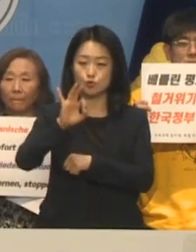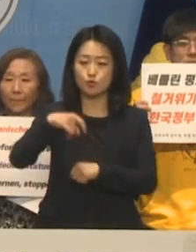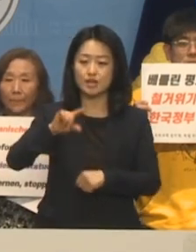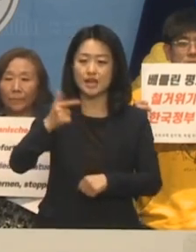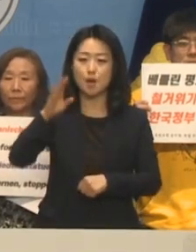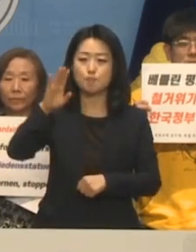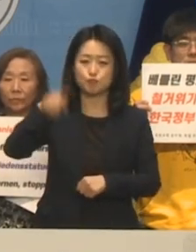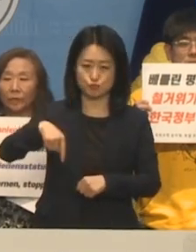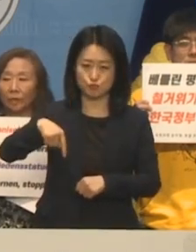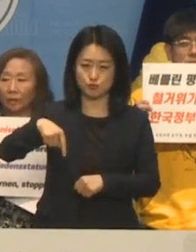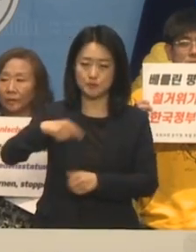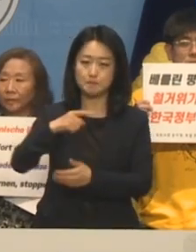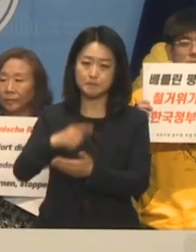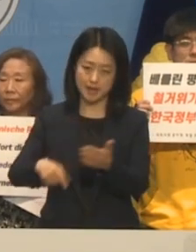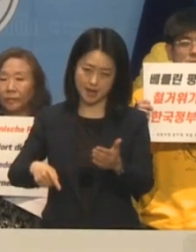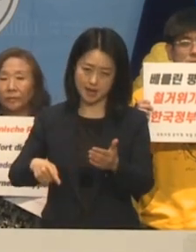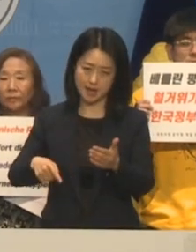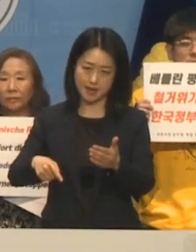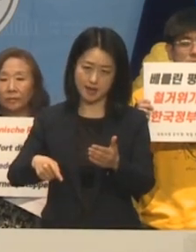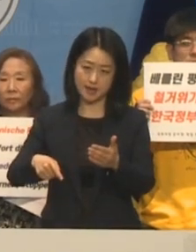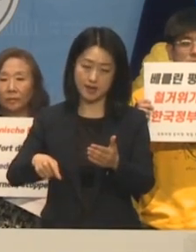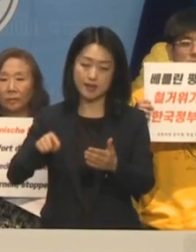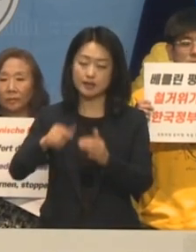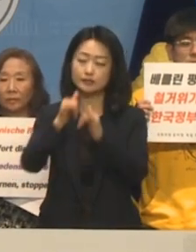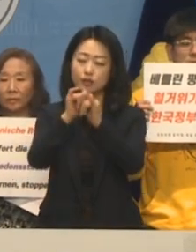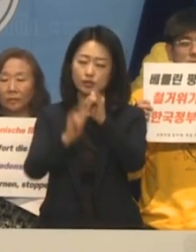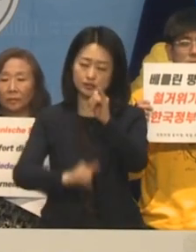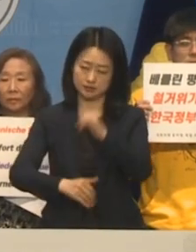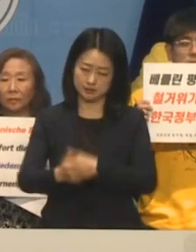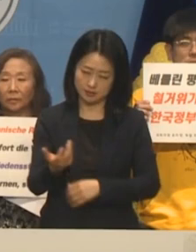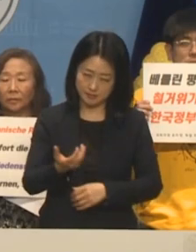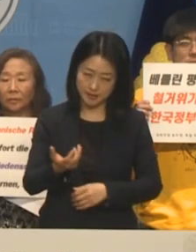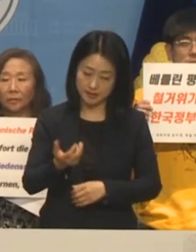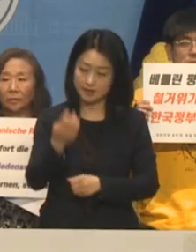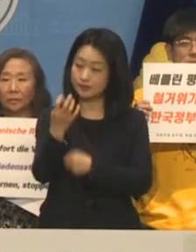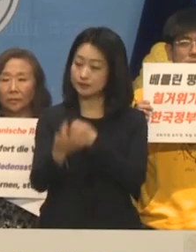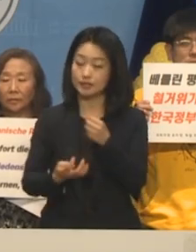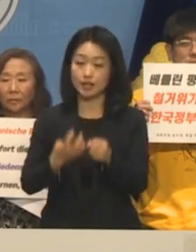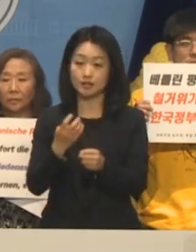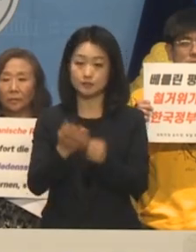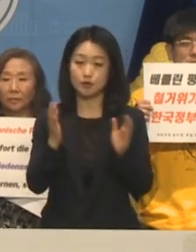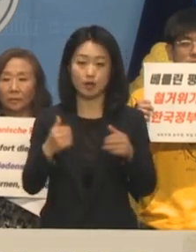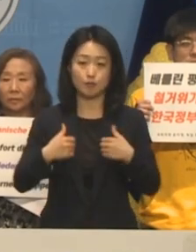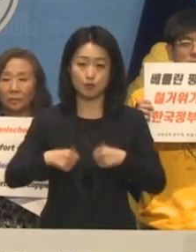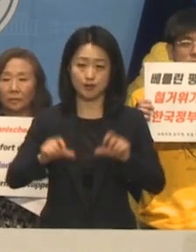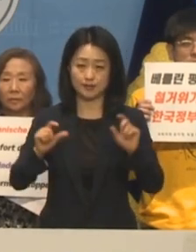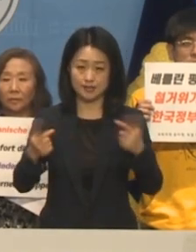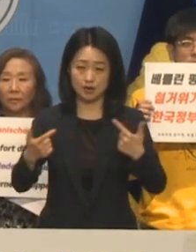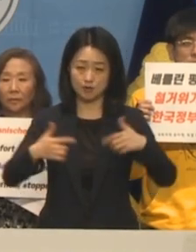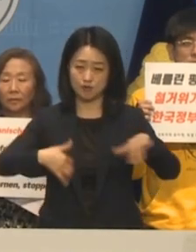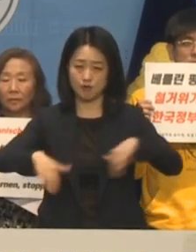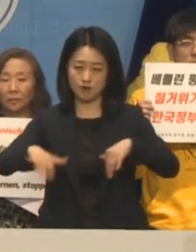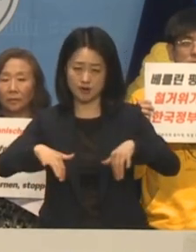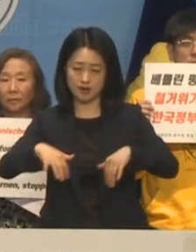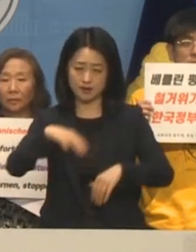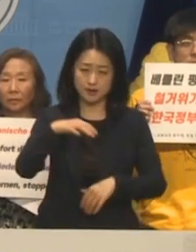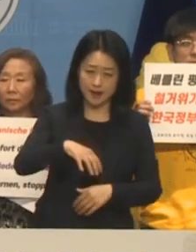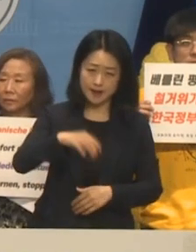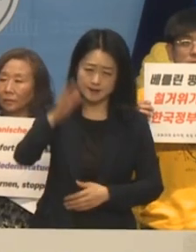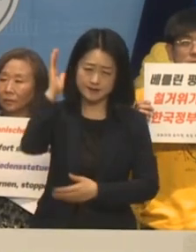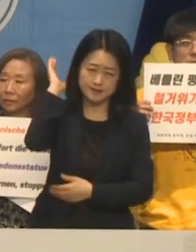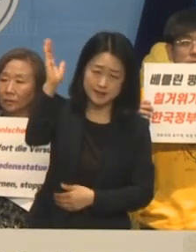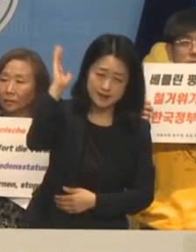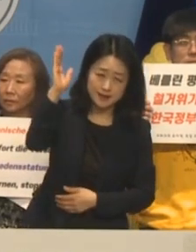아픈 역사와 그리고 지난 40여 년 동안 포기하지 않고 거리에 서서 그리고